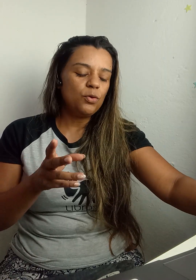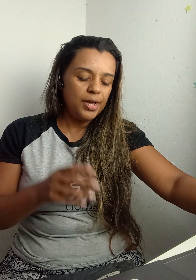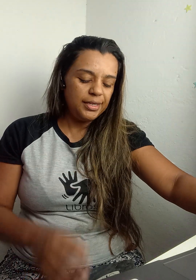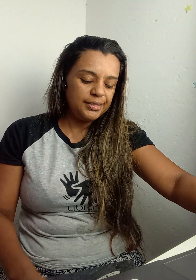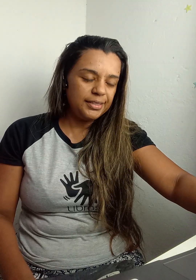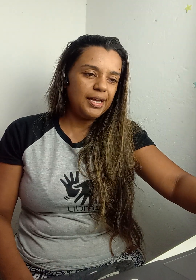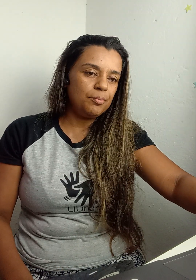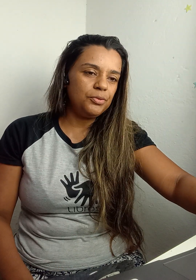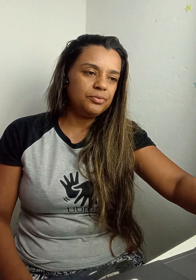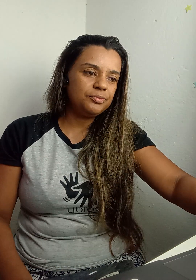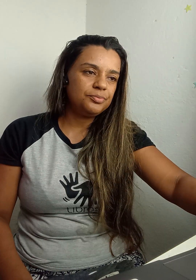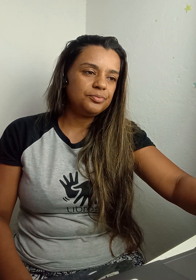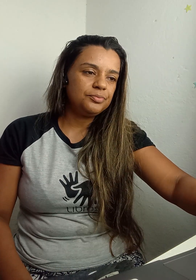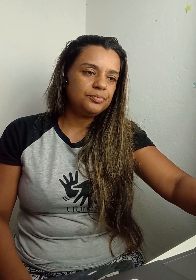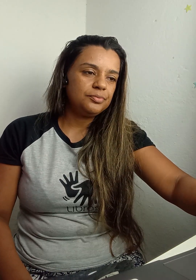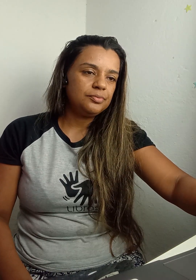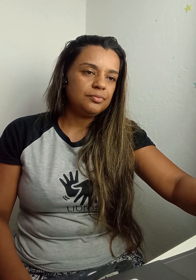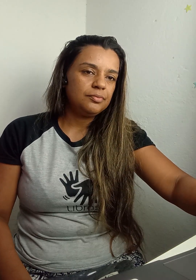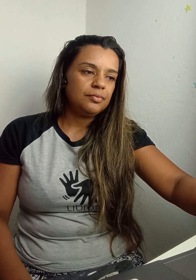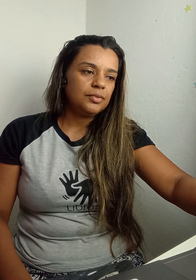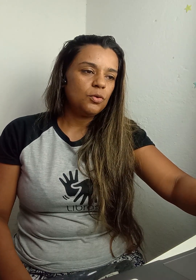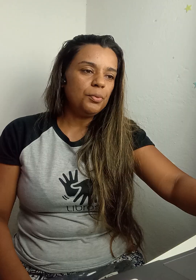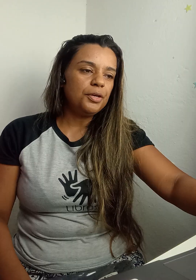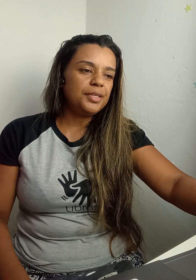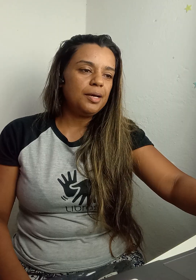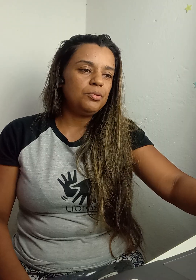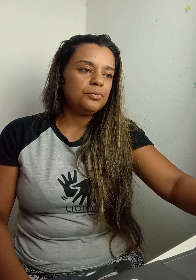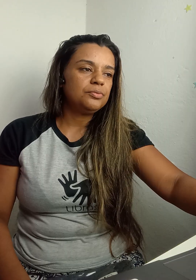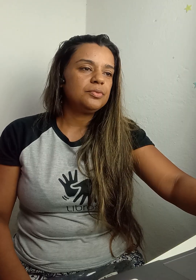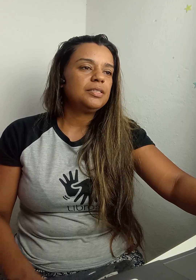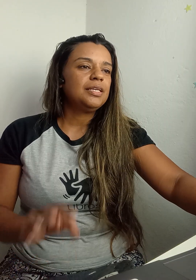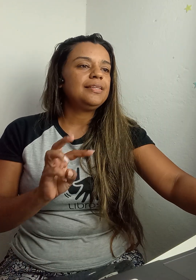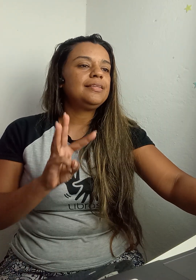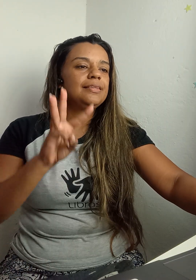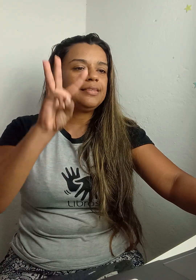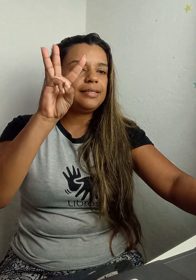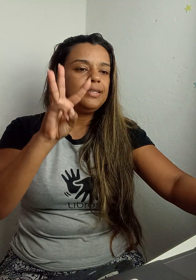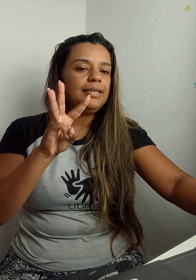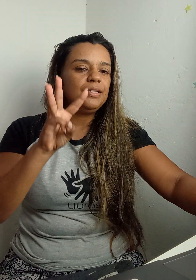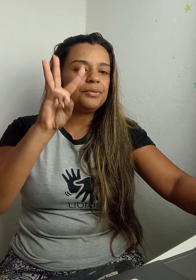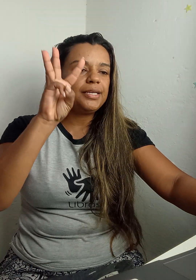Qual é a letra W? Como que é o W? Tranquinho, né?